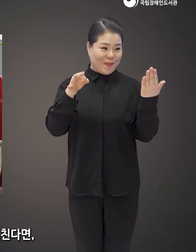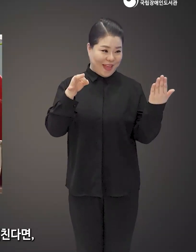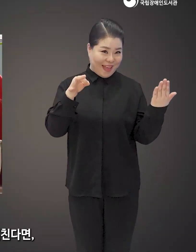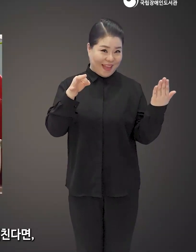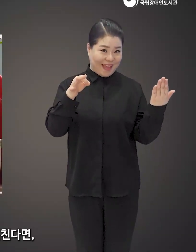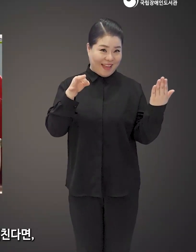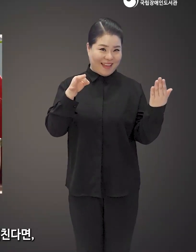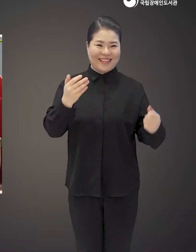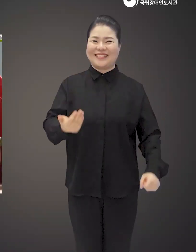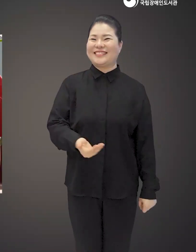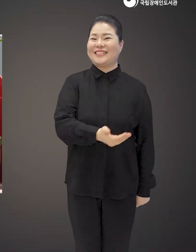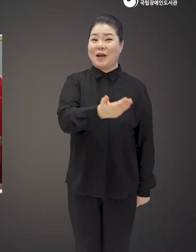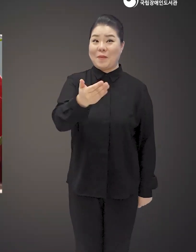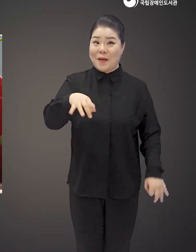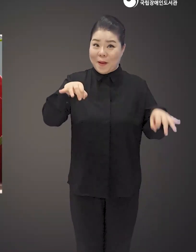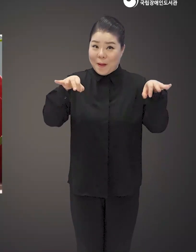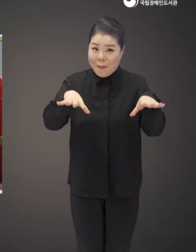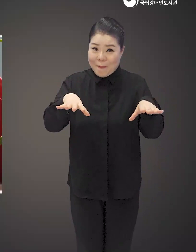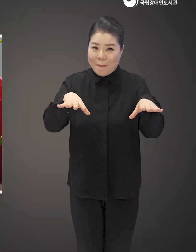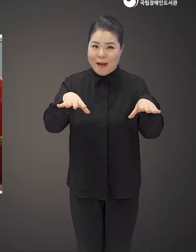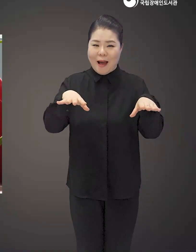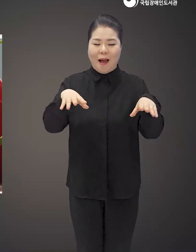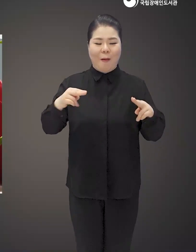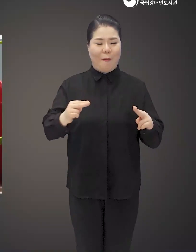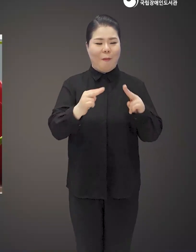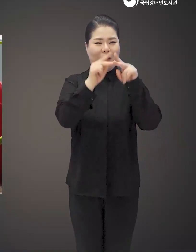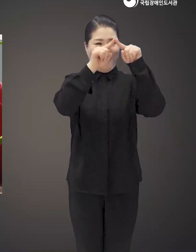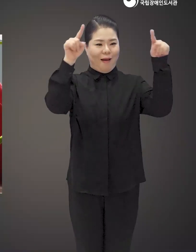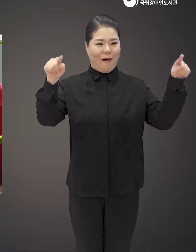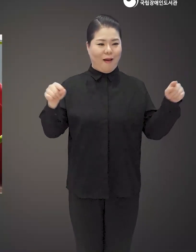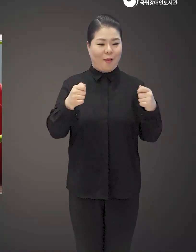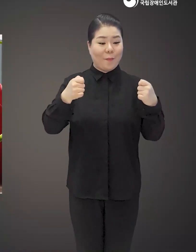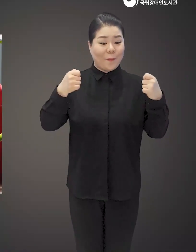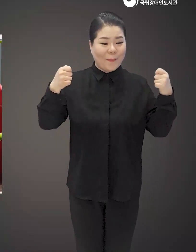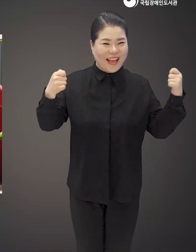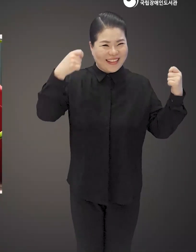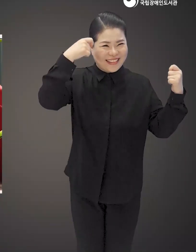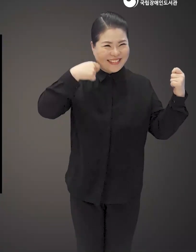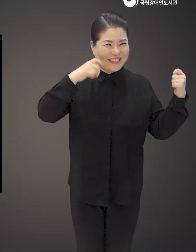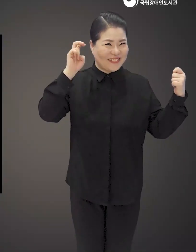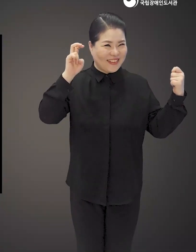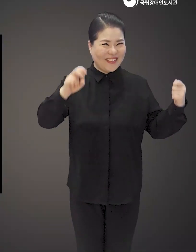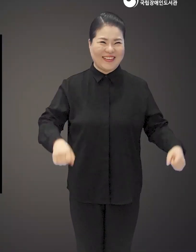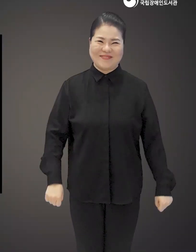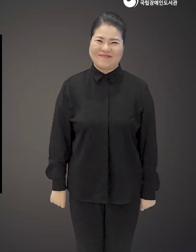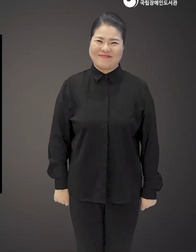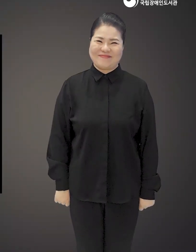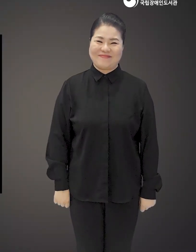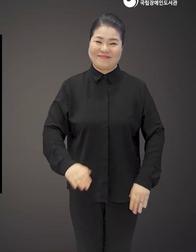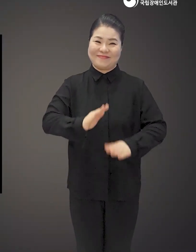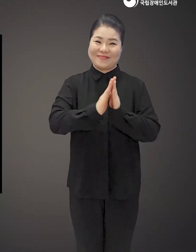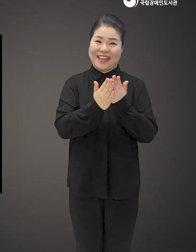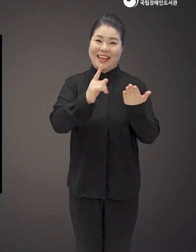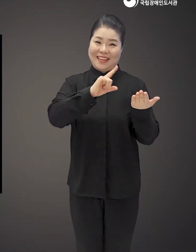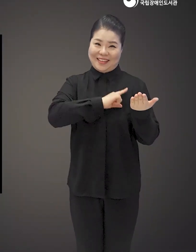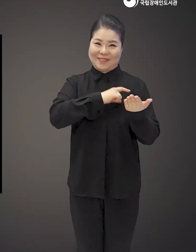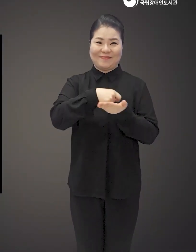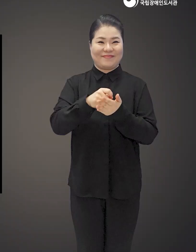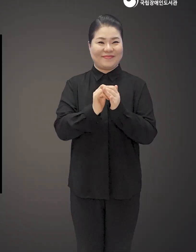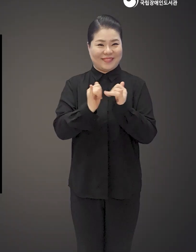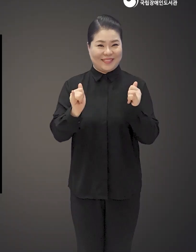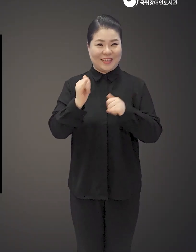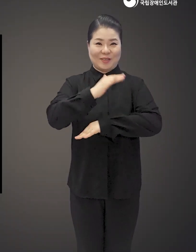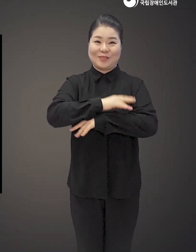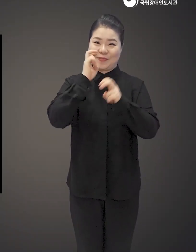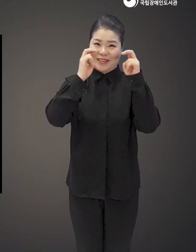책을 펼친다면 여러분은 금세 파리 한복판에 도착해 있을 거예요. 도서명 마랑 몽타구의